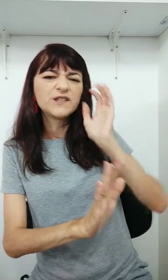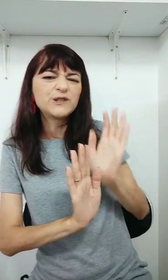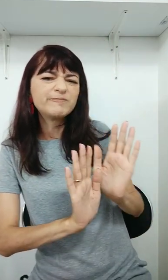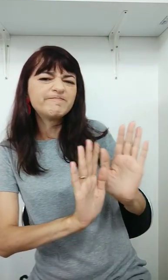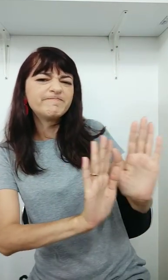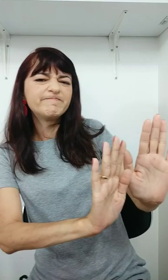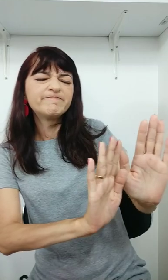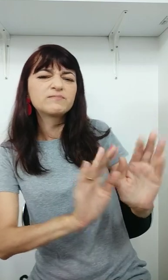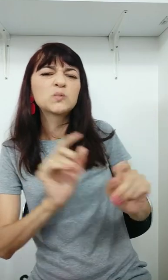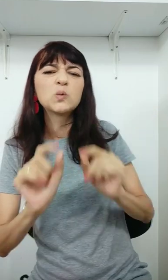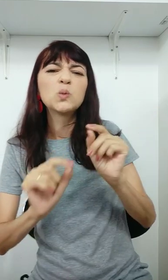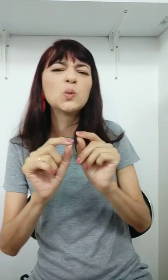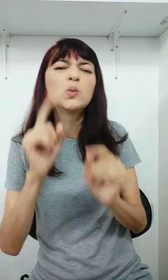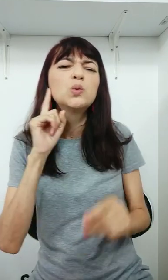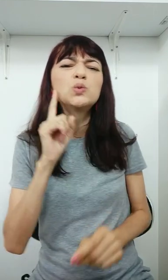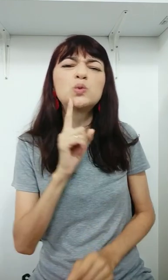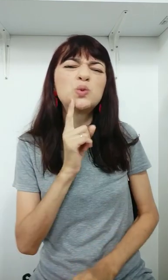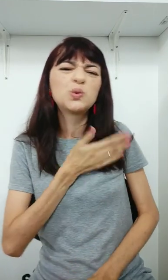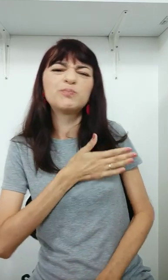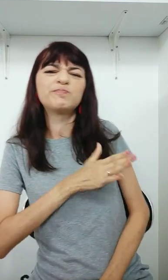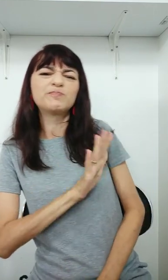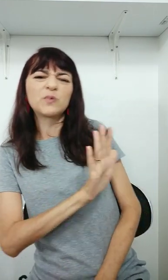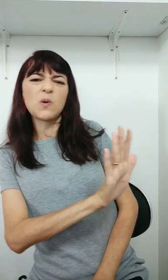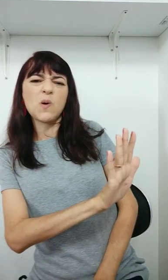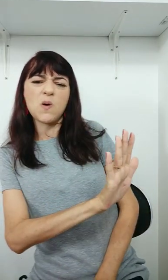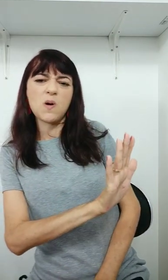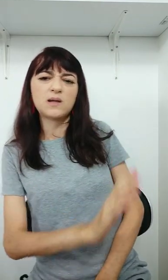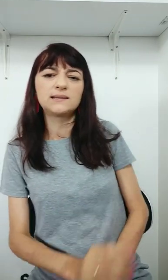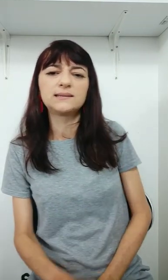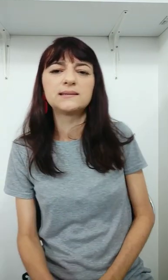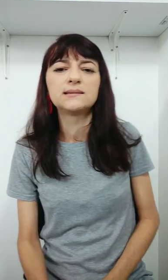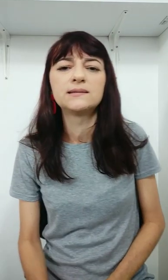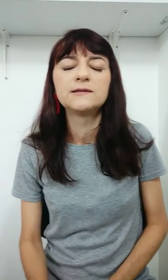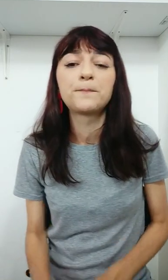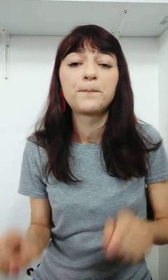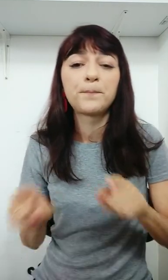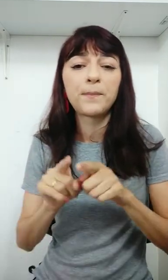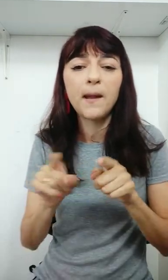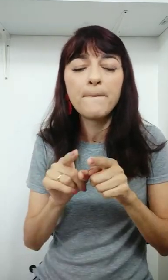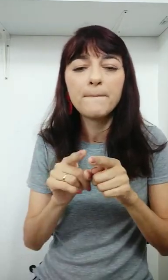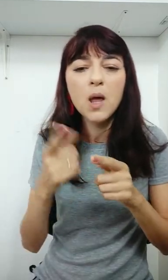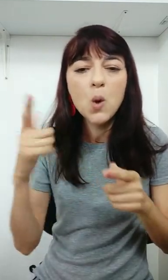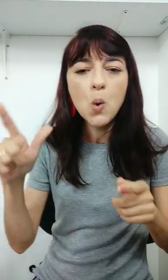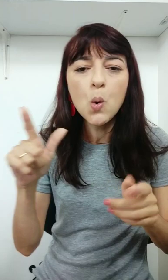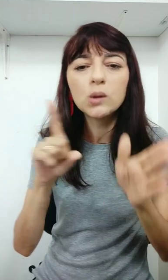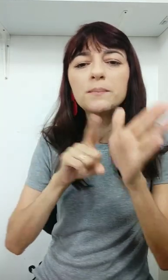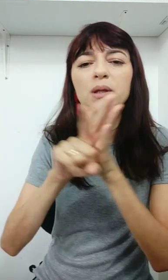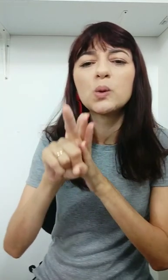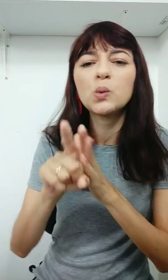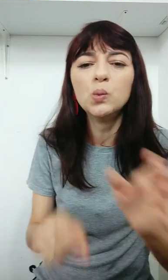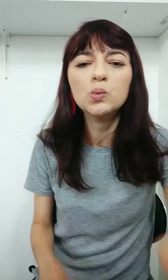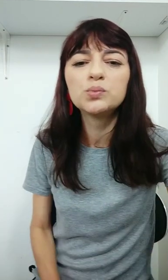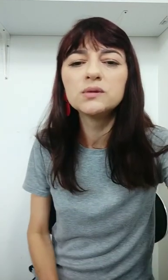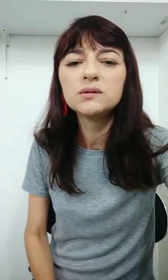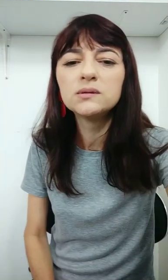Por que os surdos às vezes tentam evitar os ouvintes? Às vezes parece que os surdos não gostam dos ouvintes.